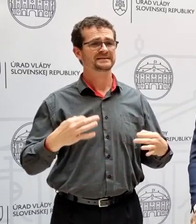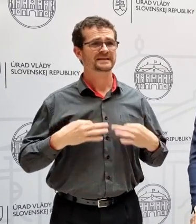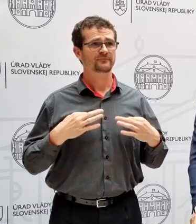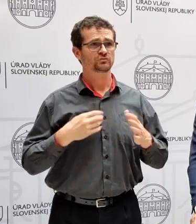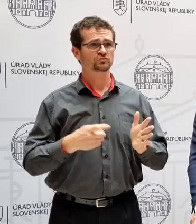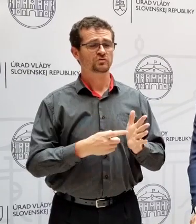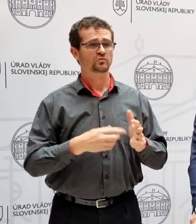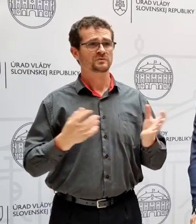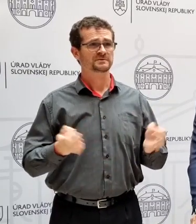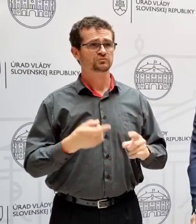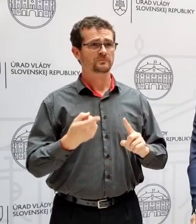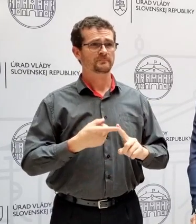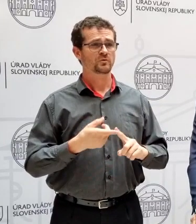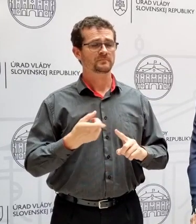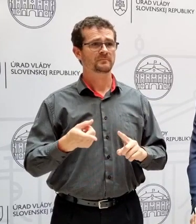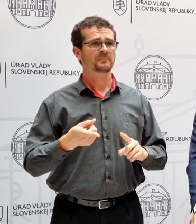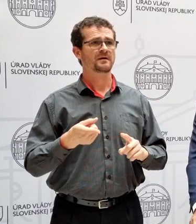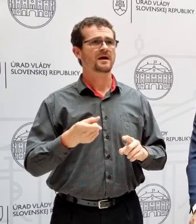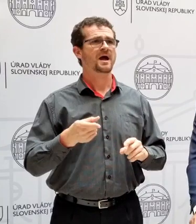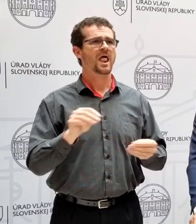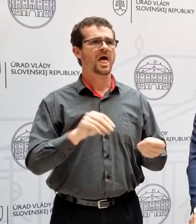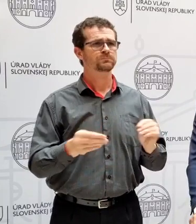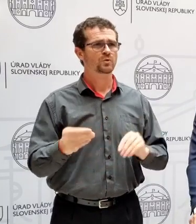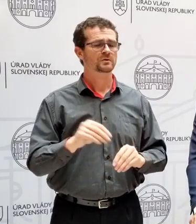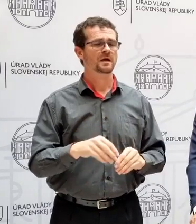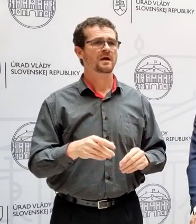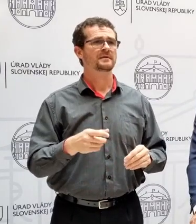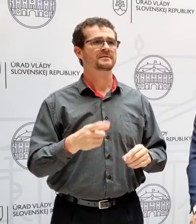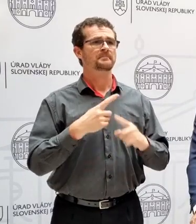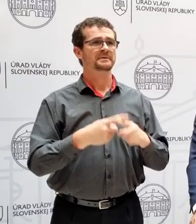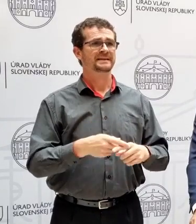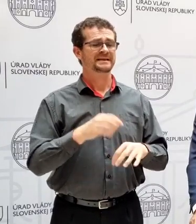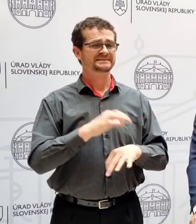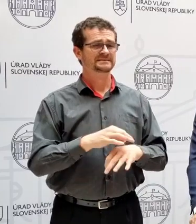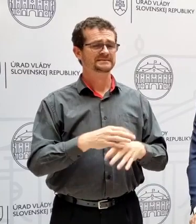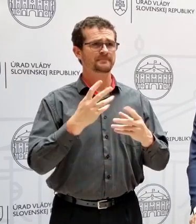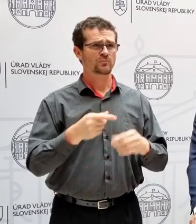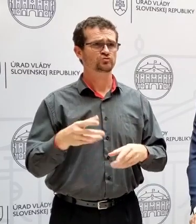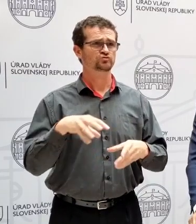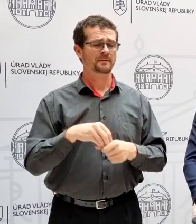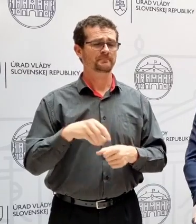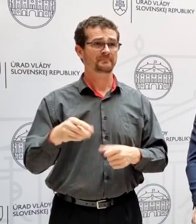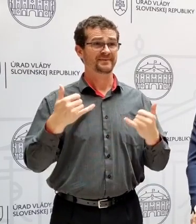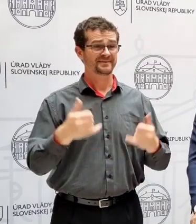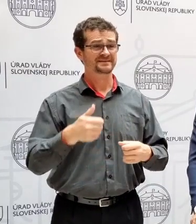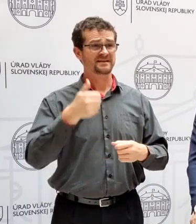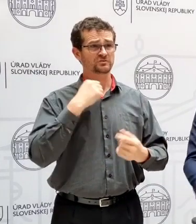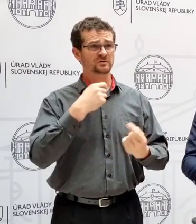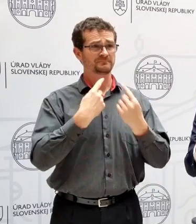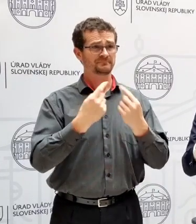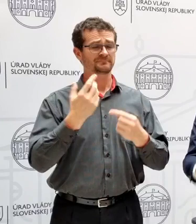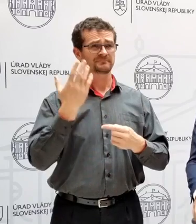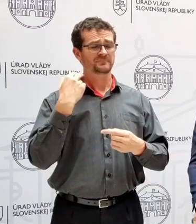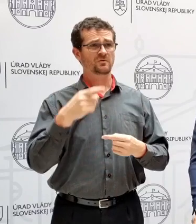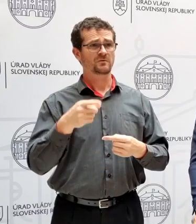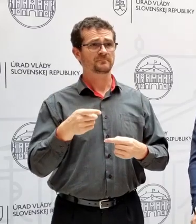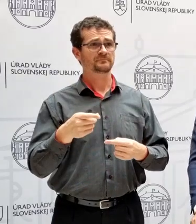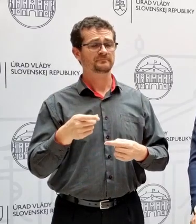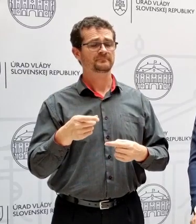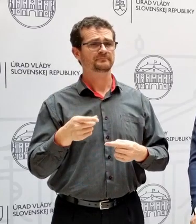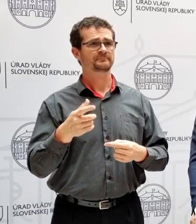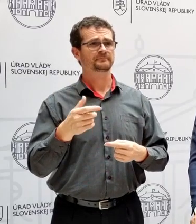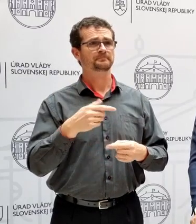ktorí žiadajú zlepšenie podmienok, laboranti, praktické sestry a tak ďalej. Počítame s nimi. Dnes, aj včera sme rokovali, keď tak